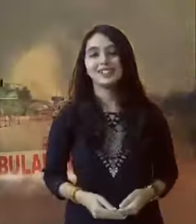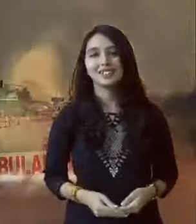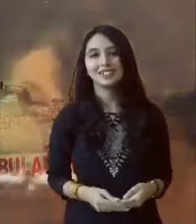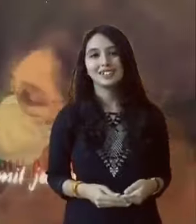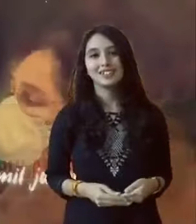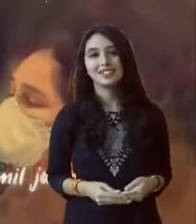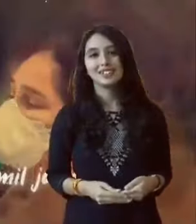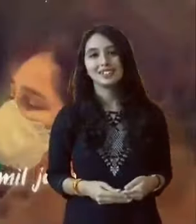तरिम् झाल